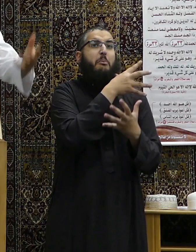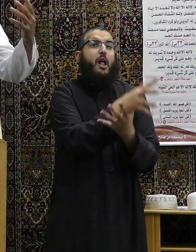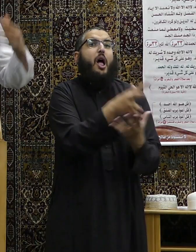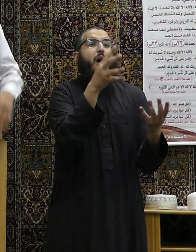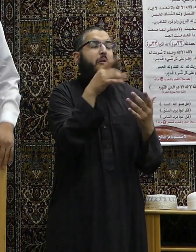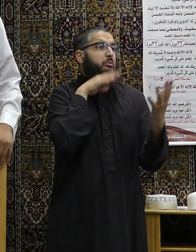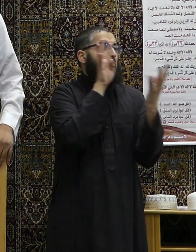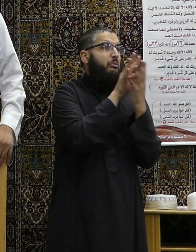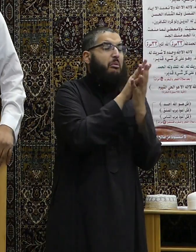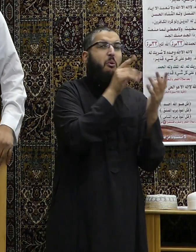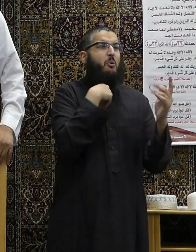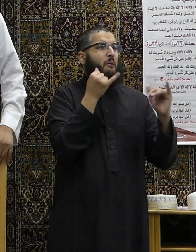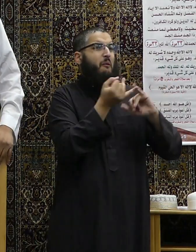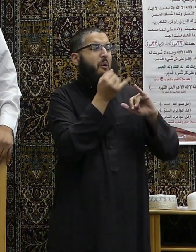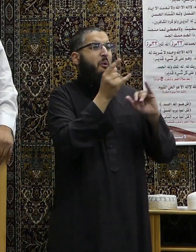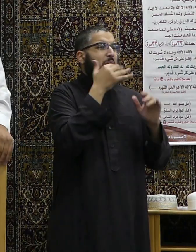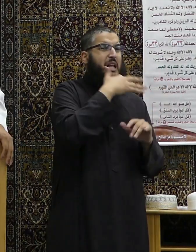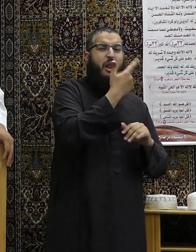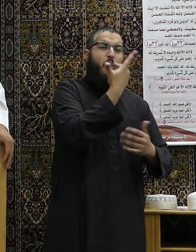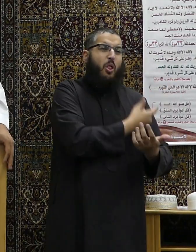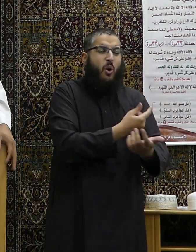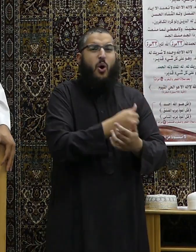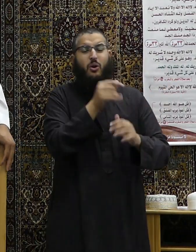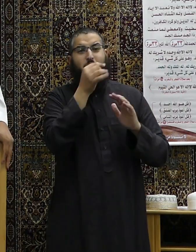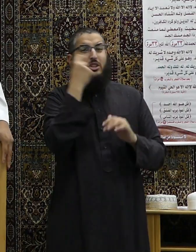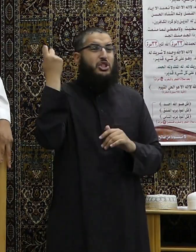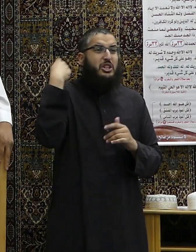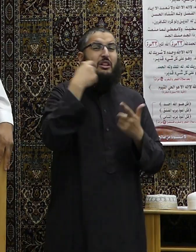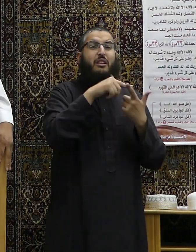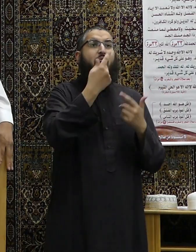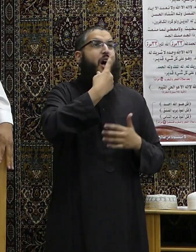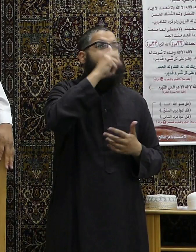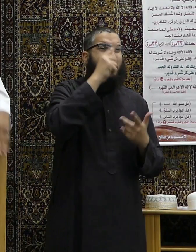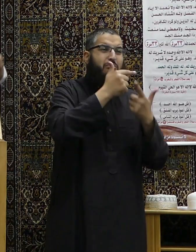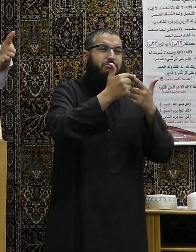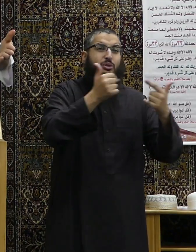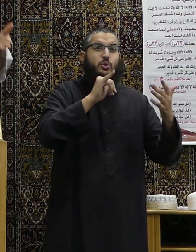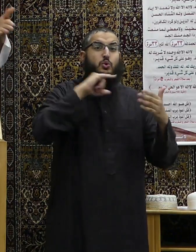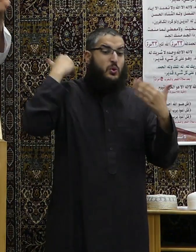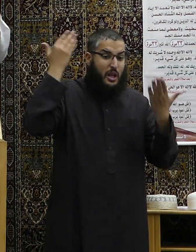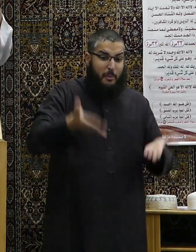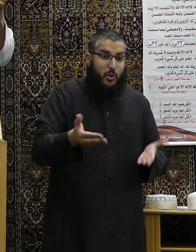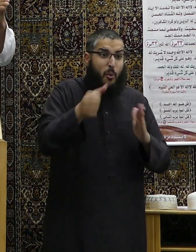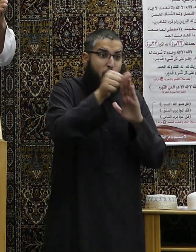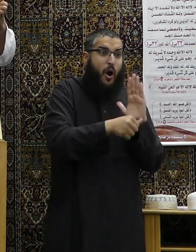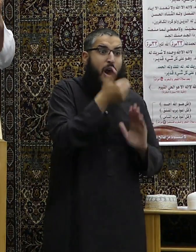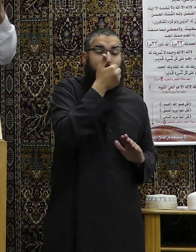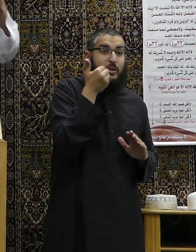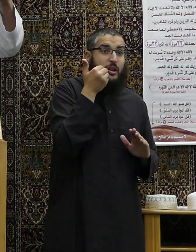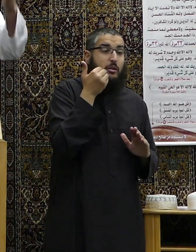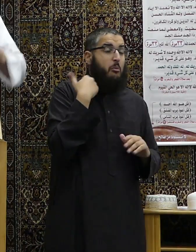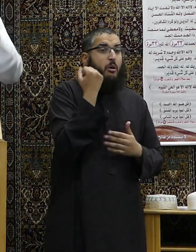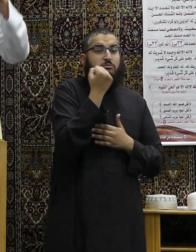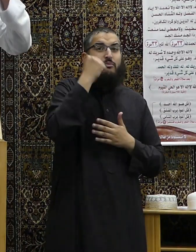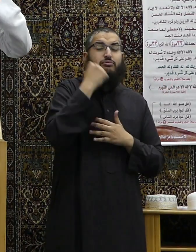Dans les fréquentations illicites. La drogue, l'alcool, le haram. Jusqu'à maintenant, pendant Ramadan, tu